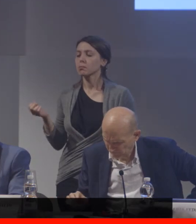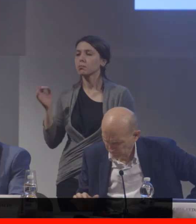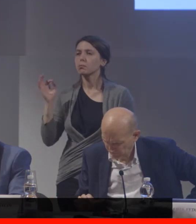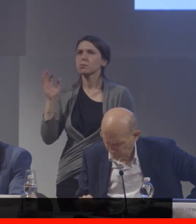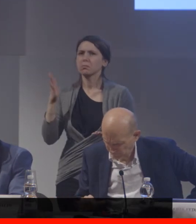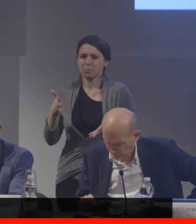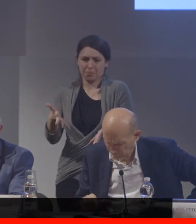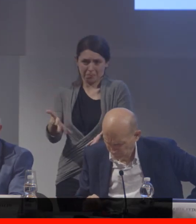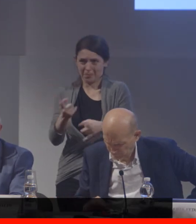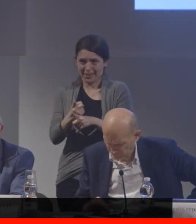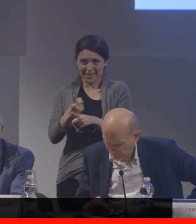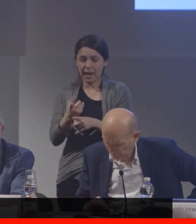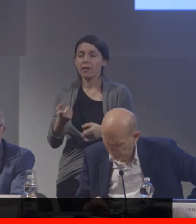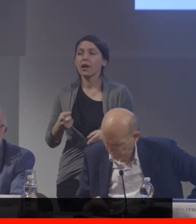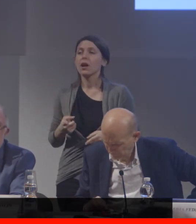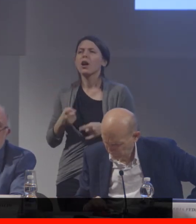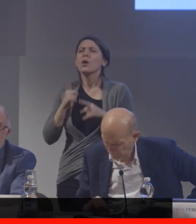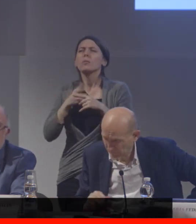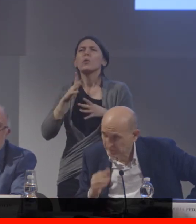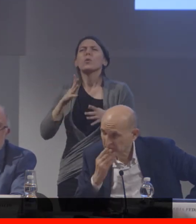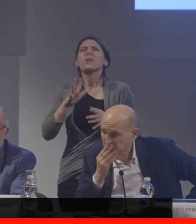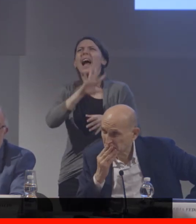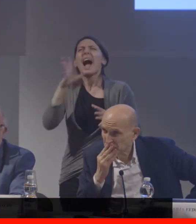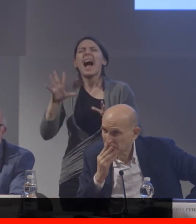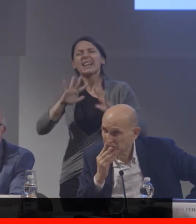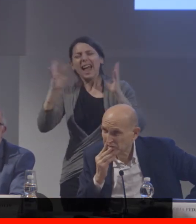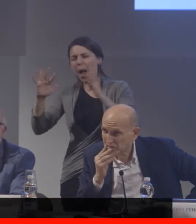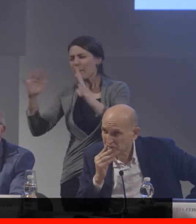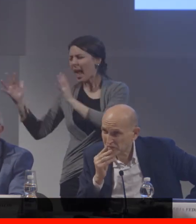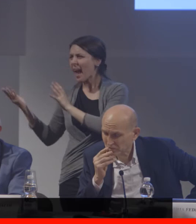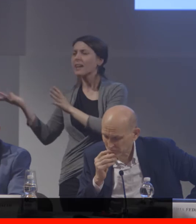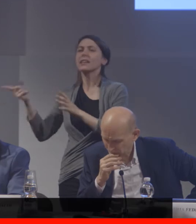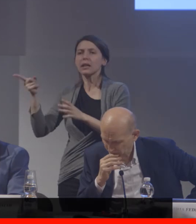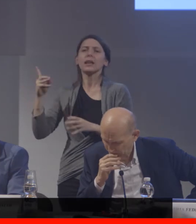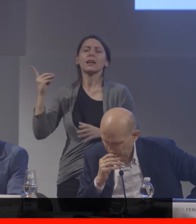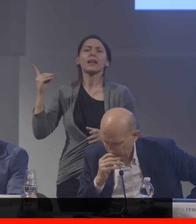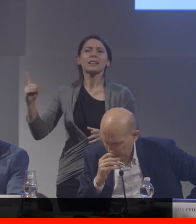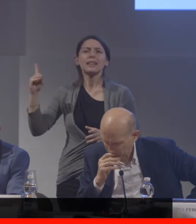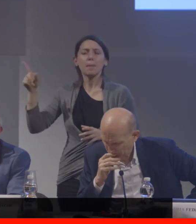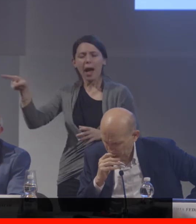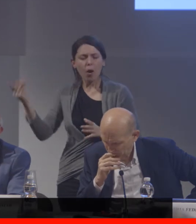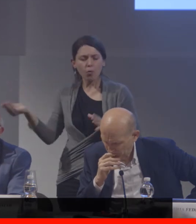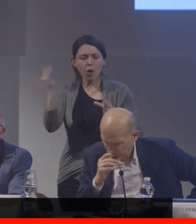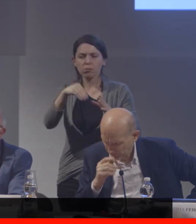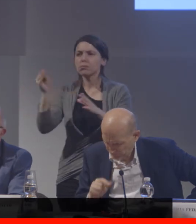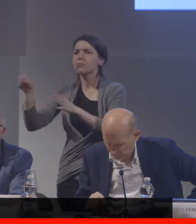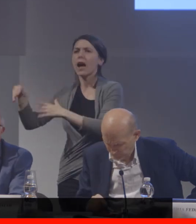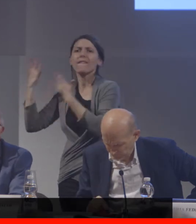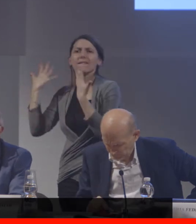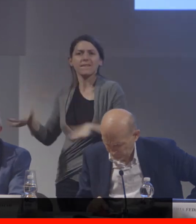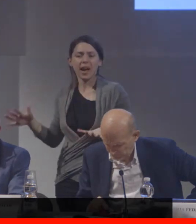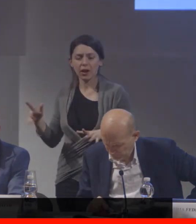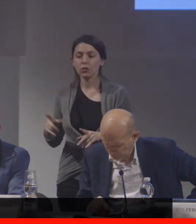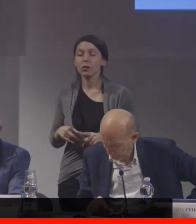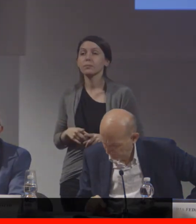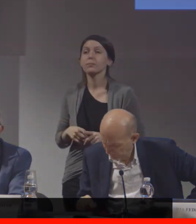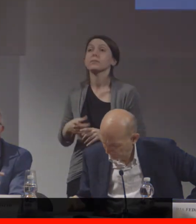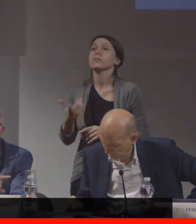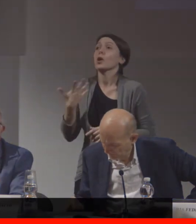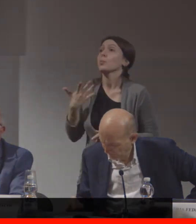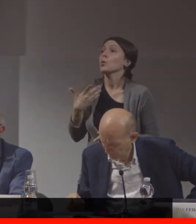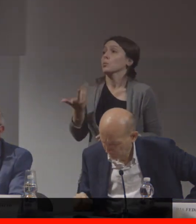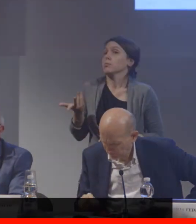tra poco, e tanti altri ambienti che De Mauro ha toccato. Tra i vari incarichi pubblici